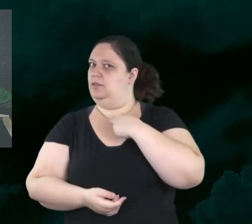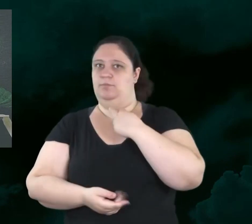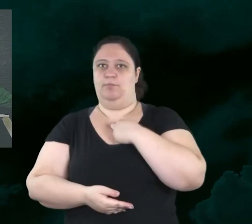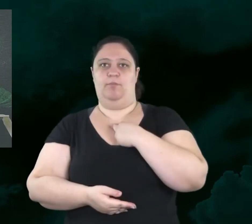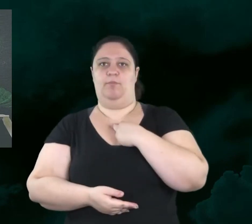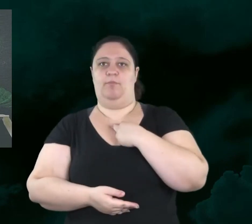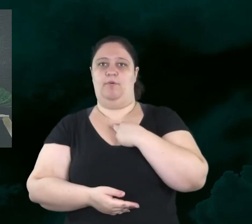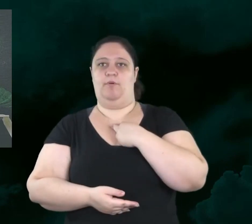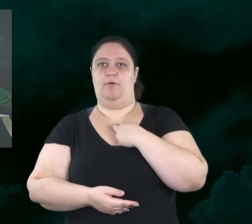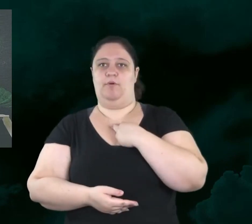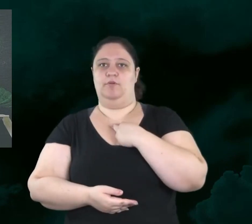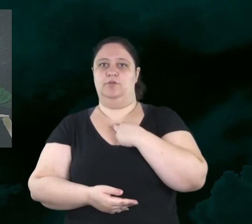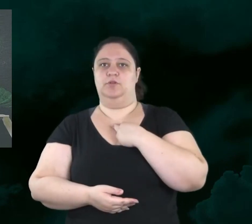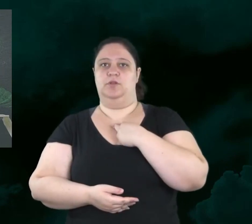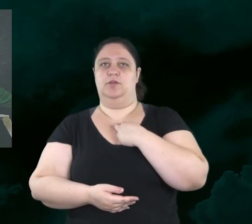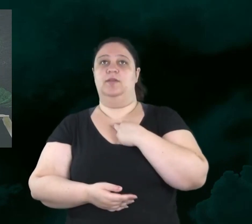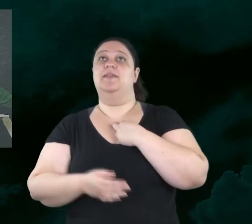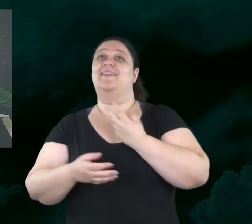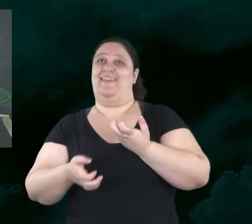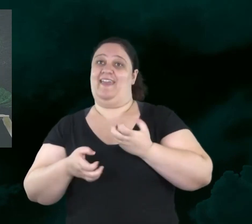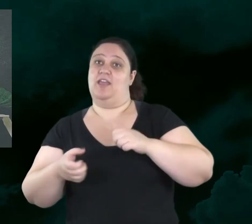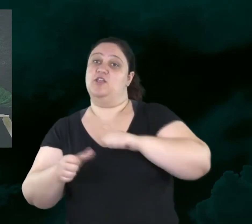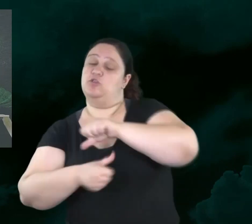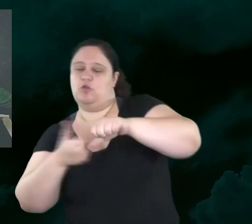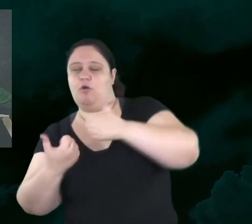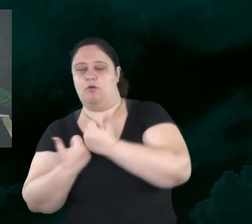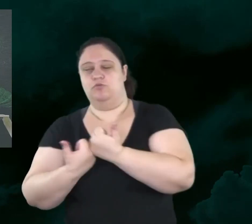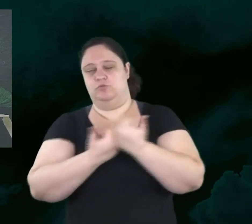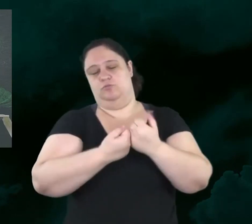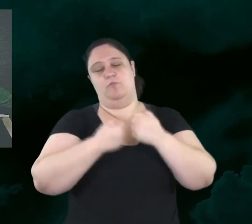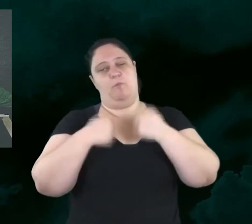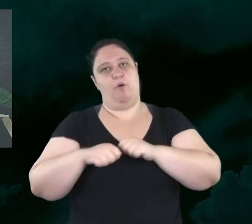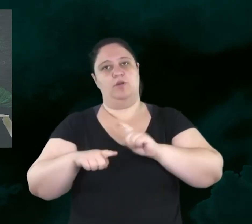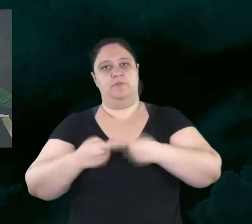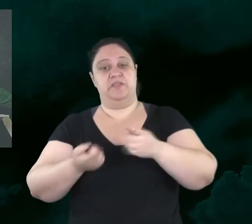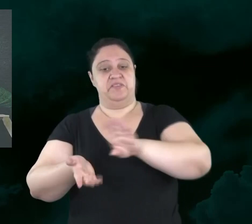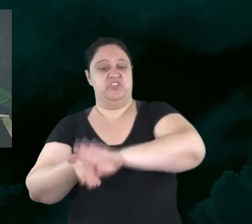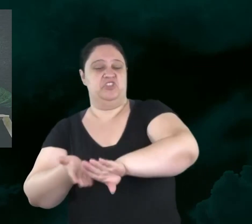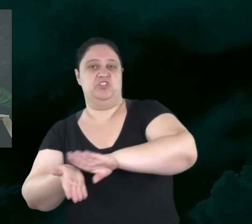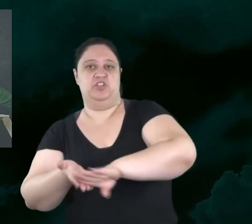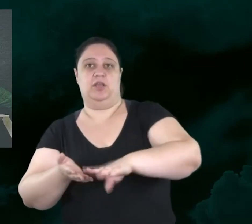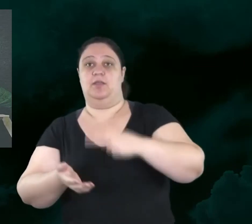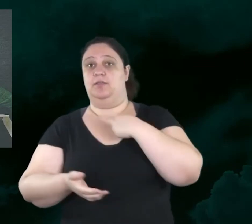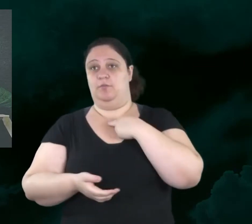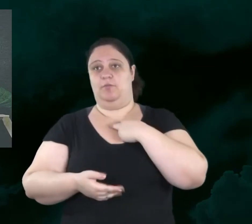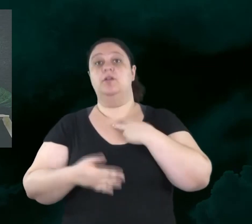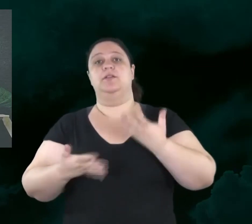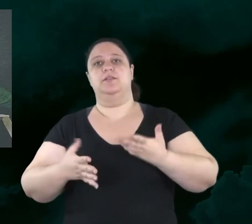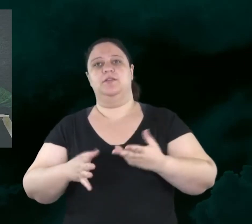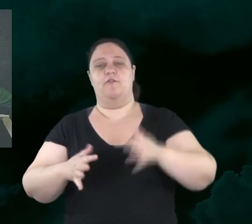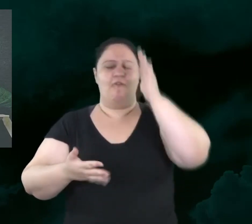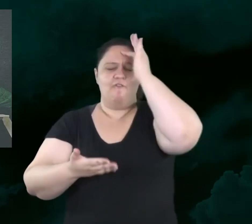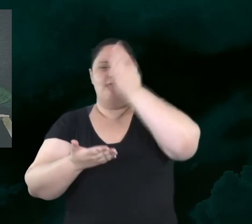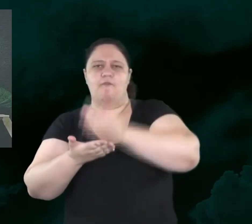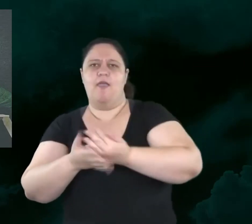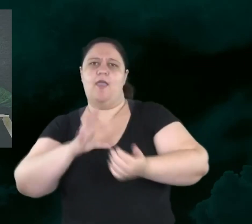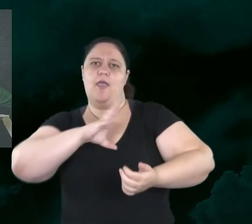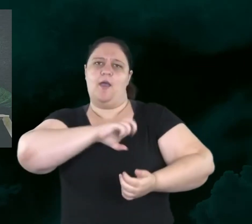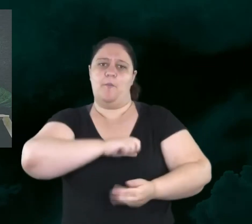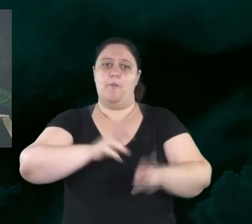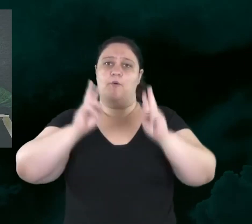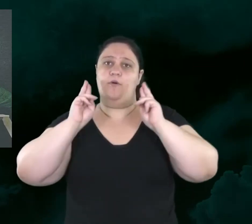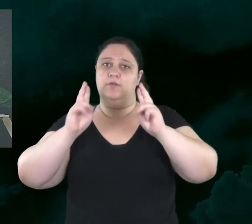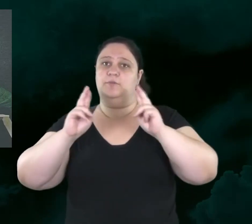você, né, reponha outra. Então, a fé, o amor, a esperança é a